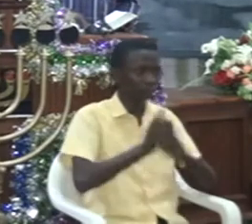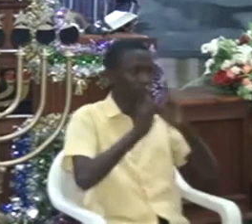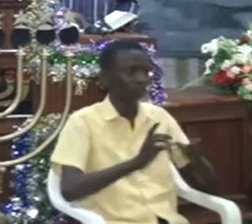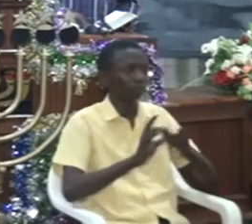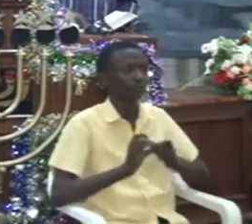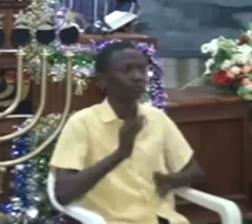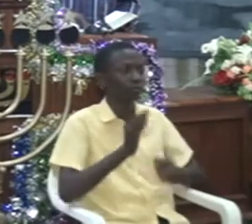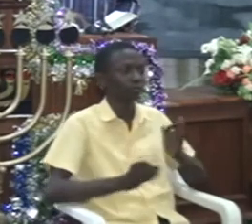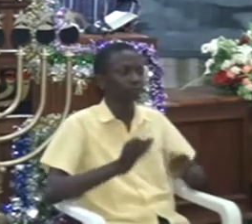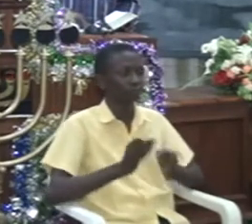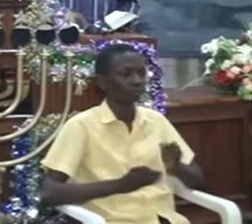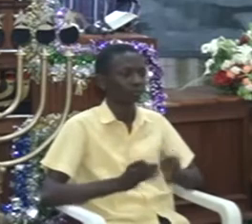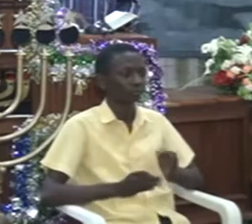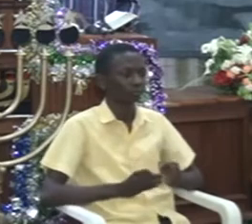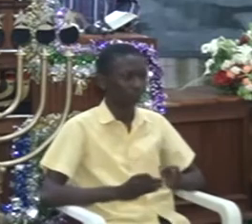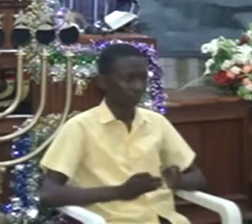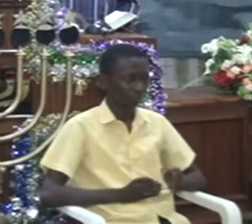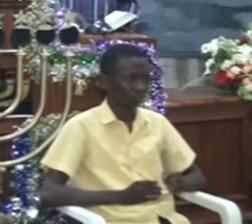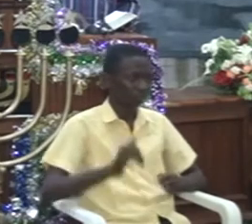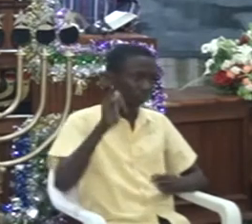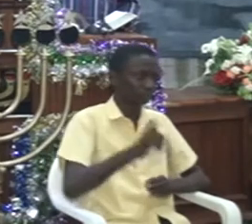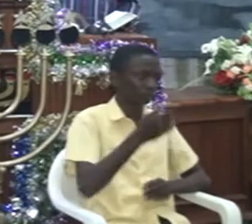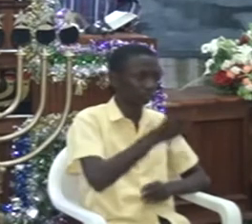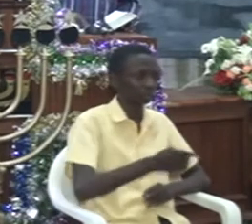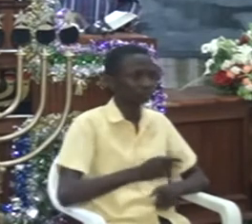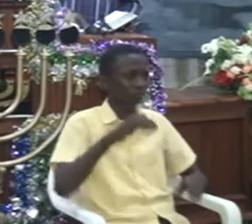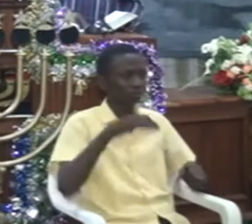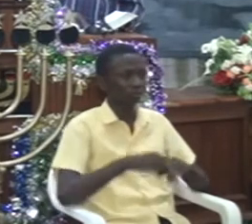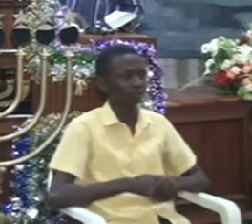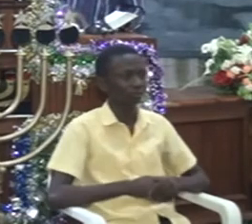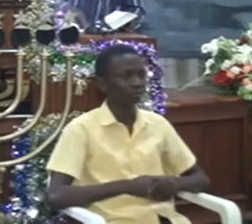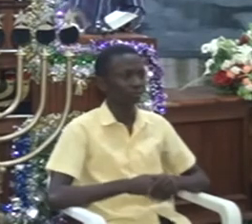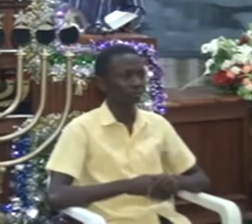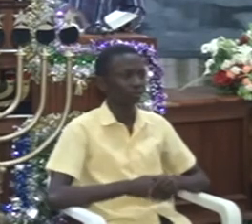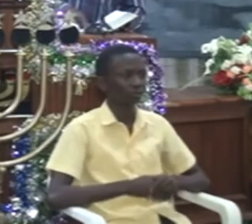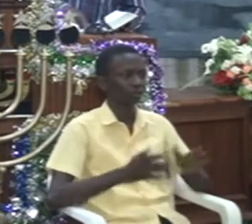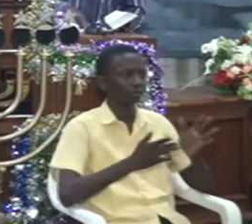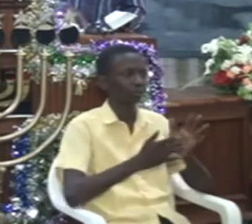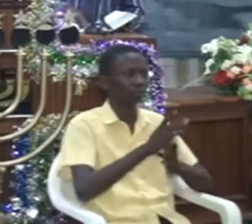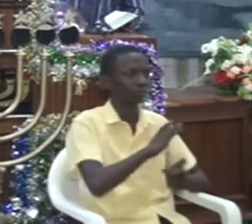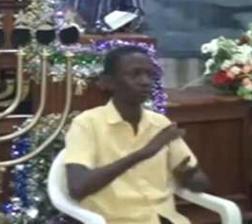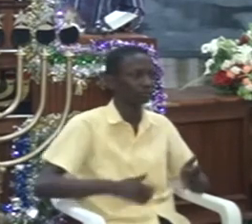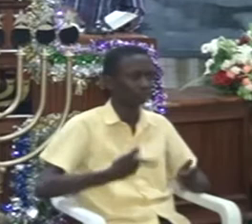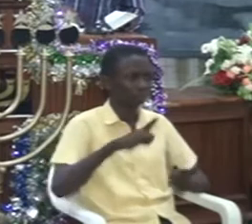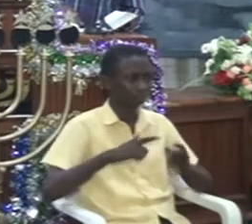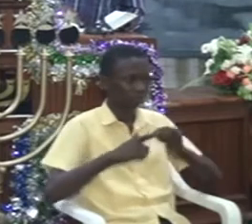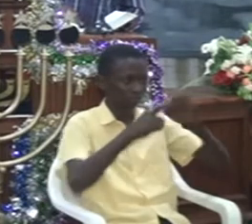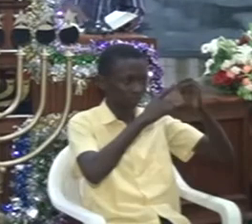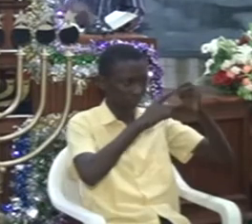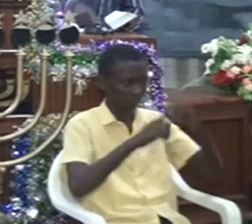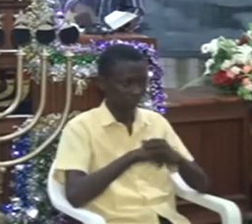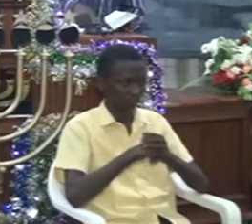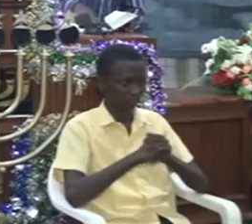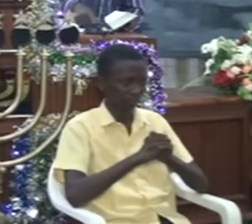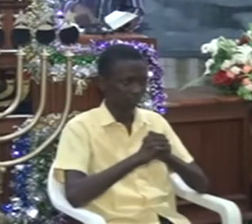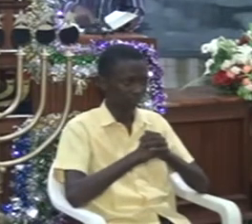justice régneront-ils dans la vie par Jésus-Christ lui seul. Zaidi sana wao wanaopokea